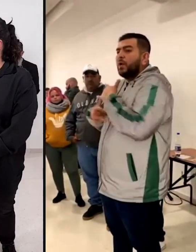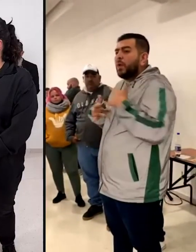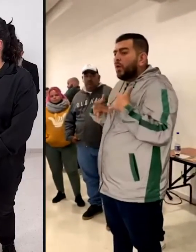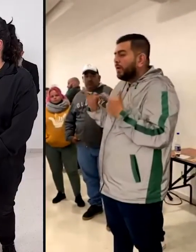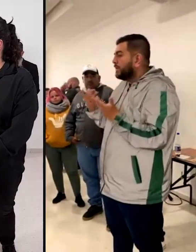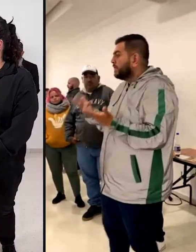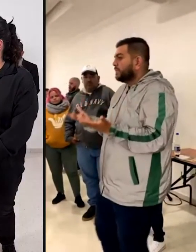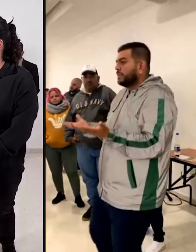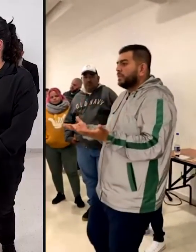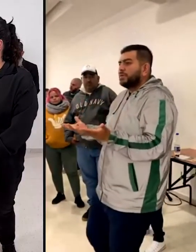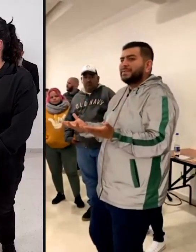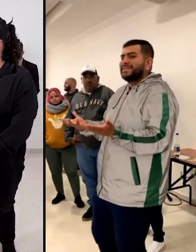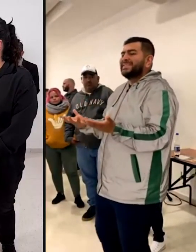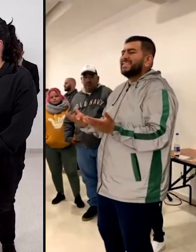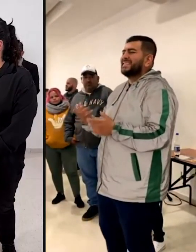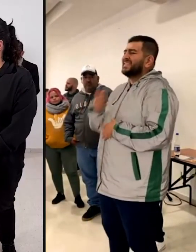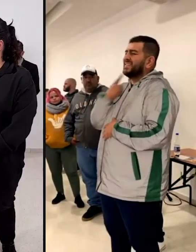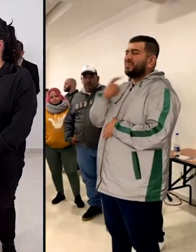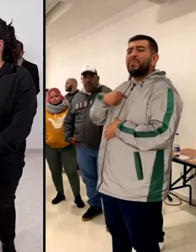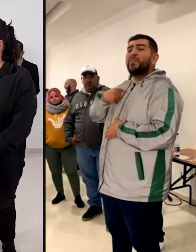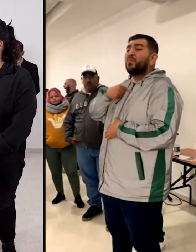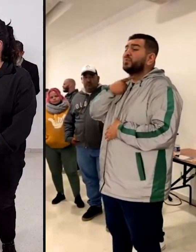más adelante